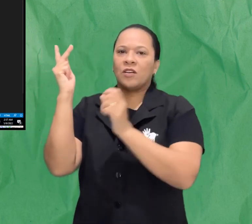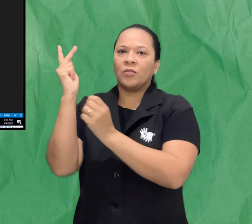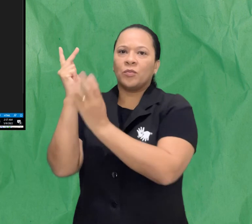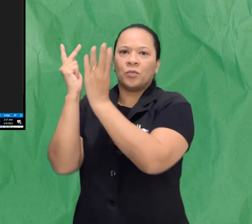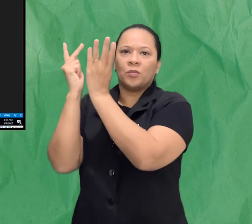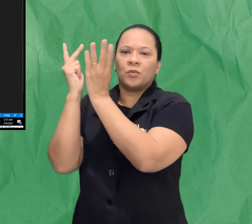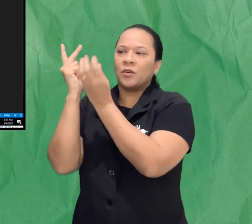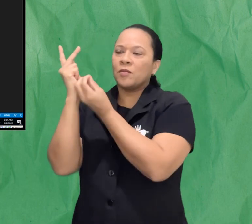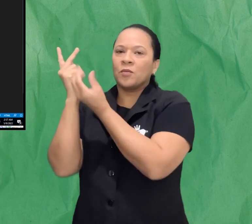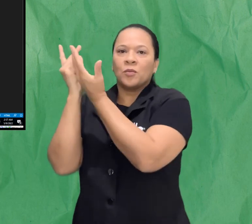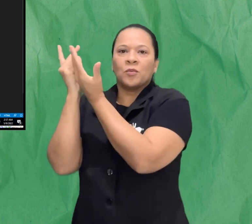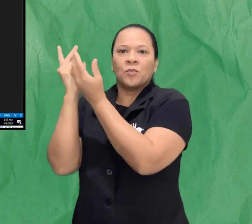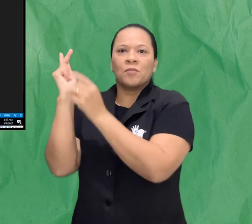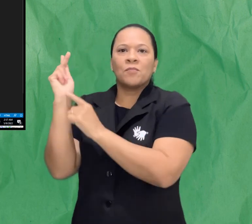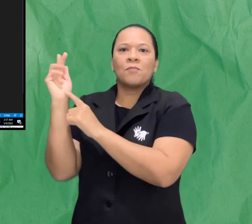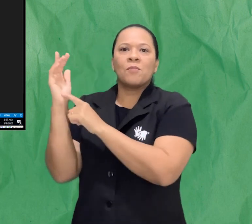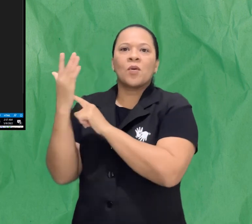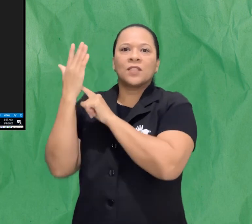Bem, tudo bem.